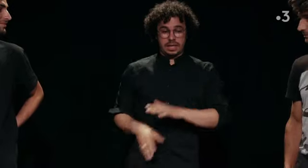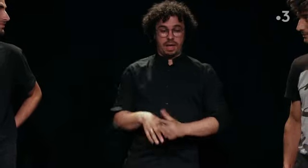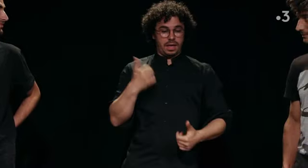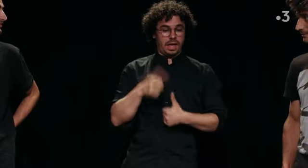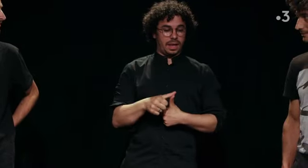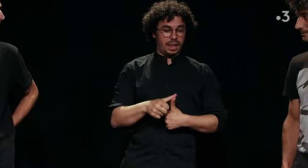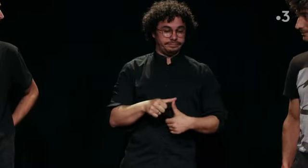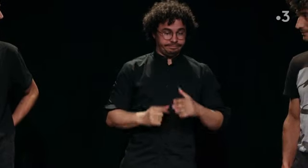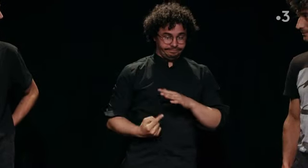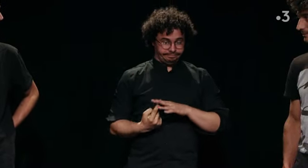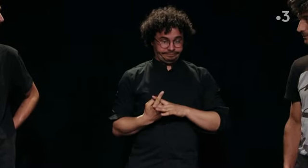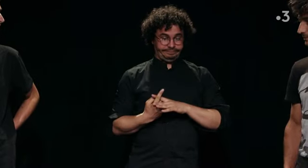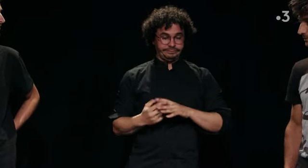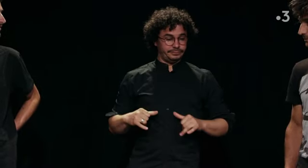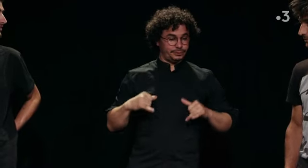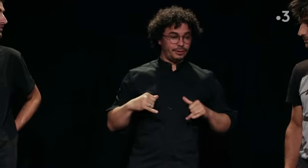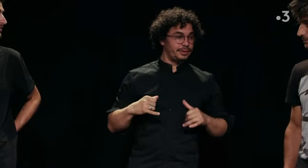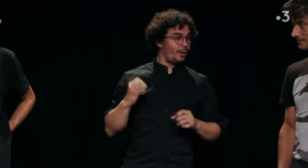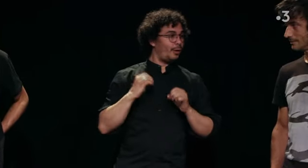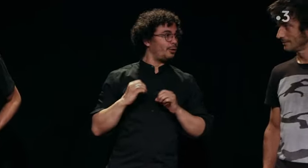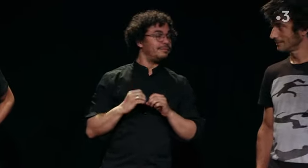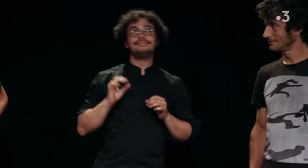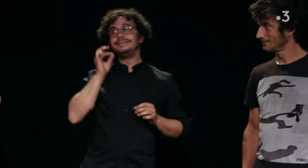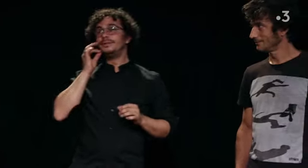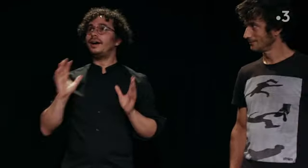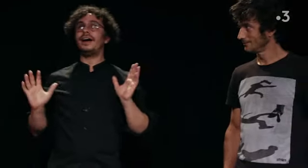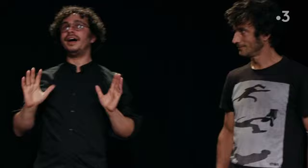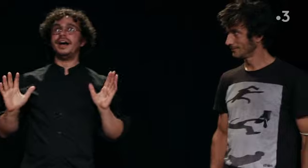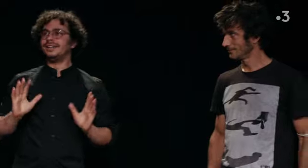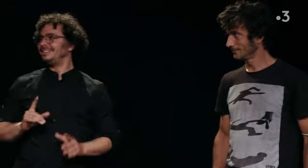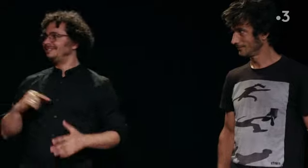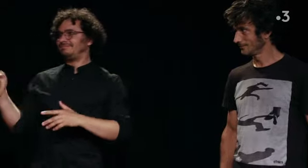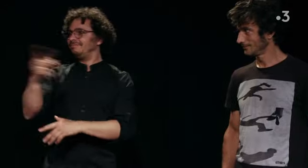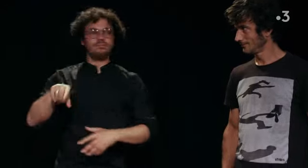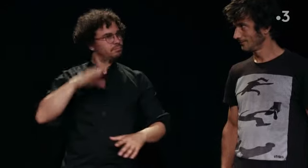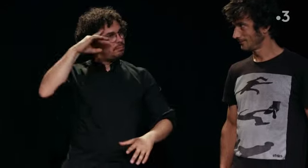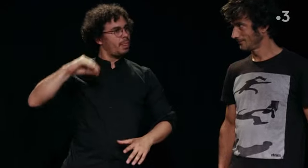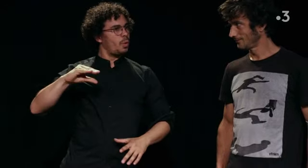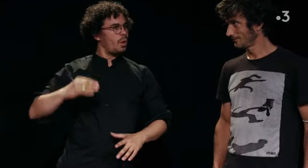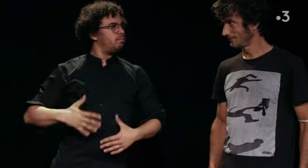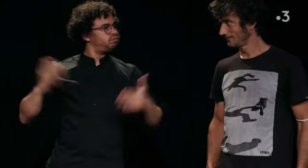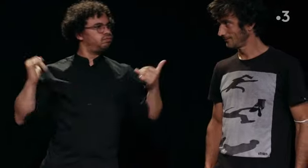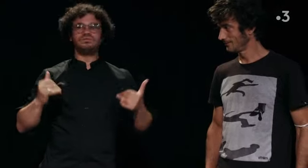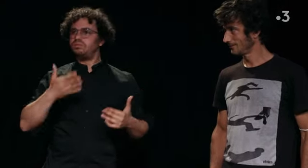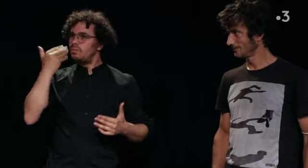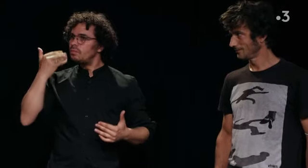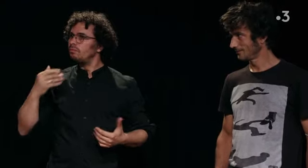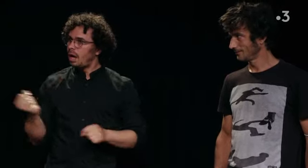Je me rappelle en début d'année, vous étiez des jeunes pousses. En octobre, tout mignon. Et maintenant, vous avez tous pris en maturité. C'est incroyable. C'est beaucoup